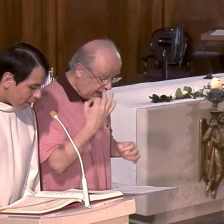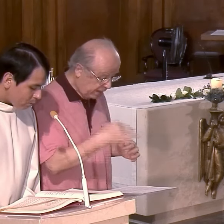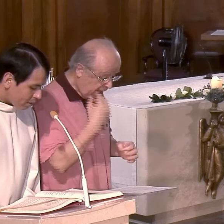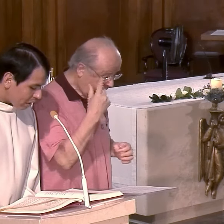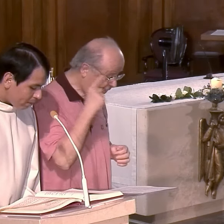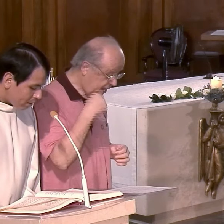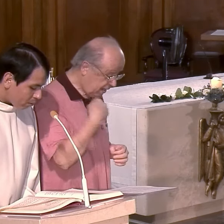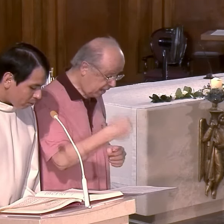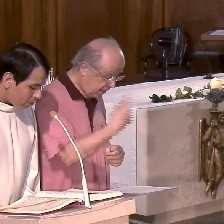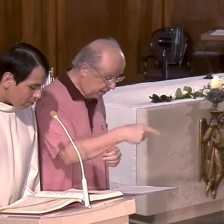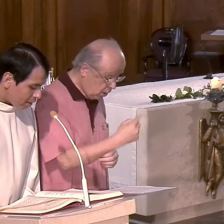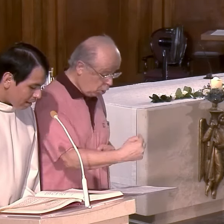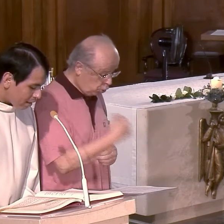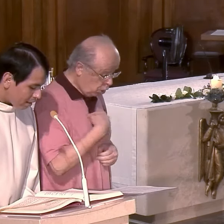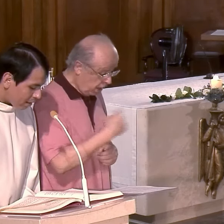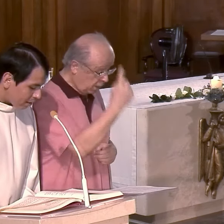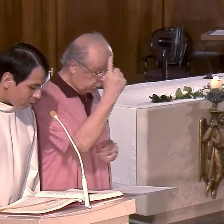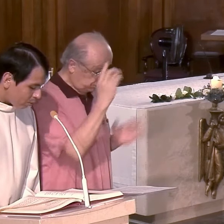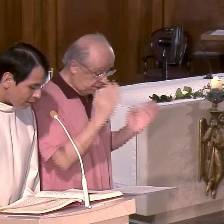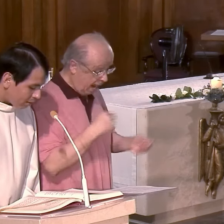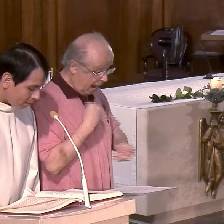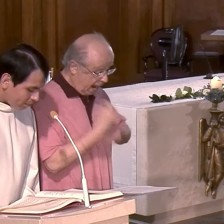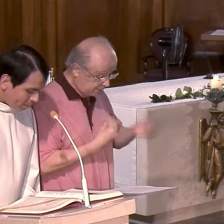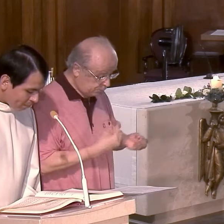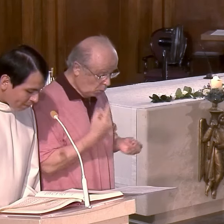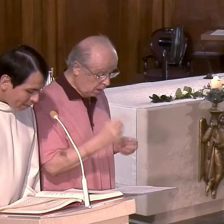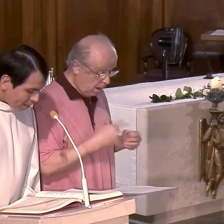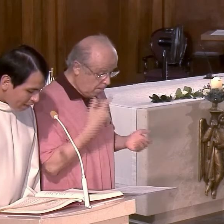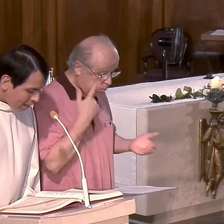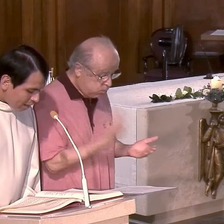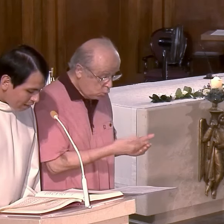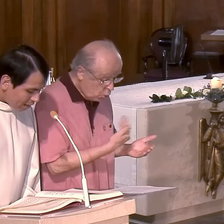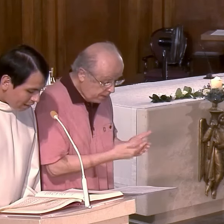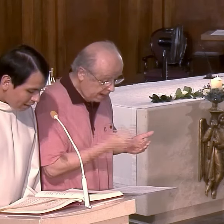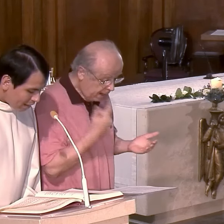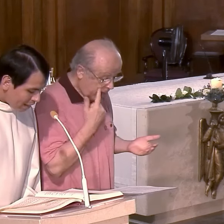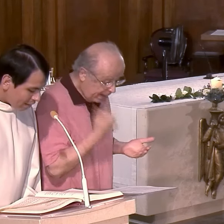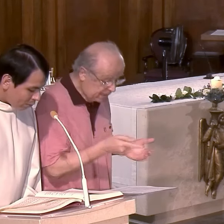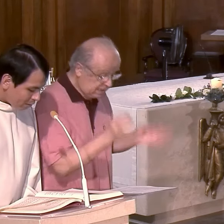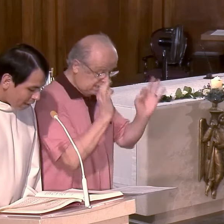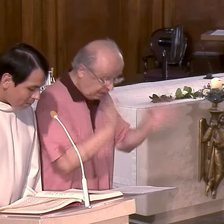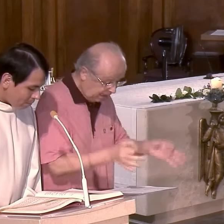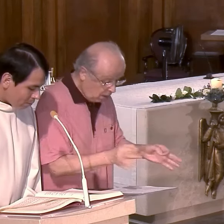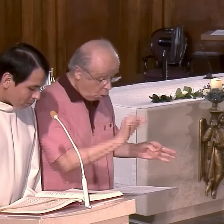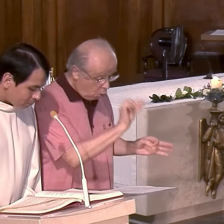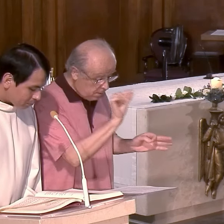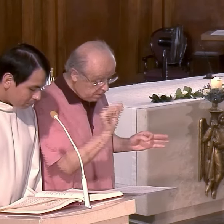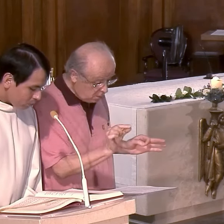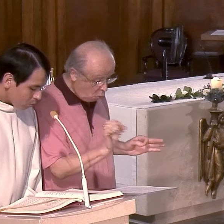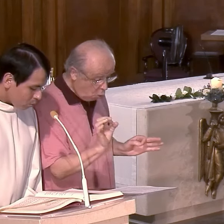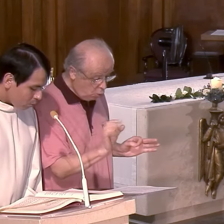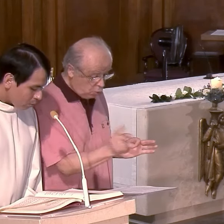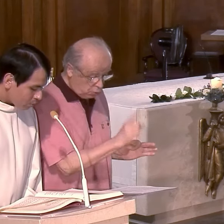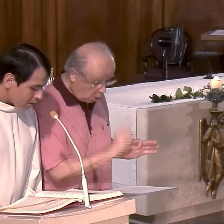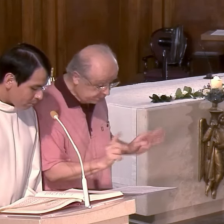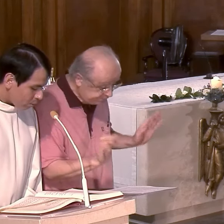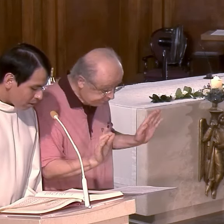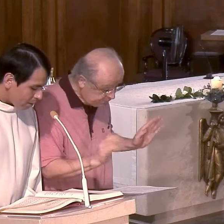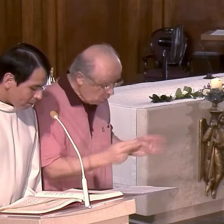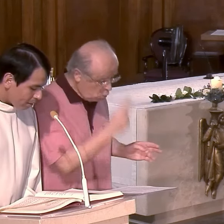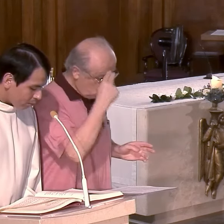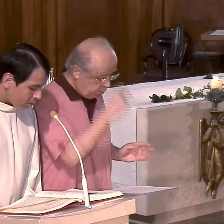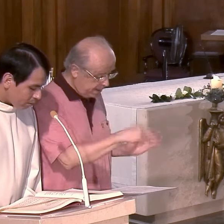había una capa de rocío alrededor del campamento. Cuando se